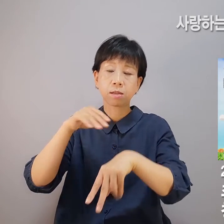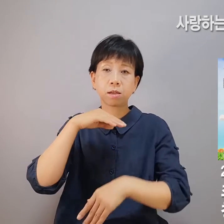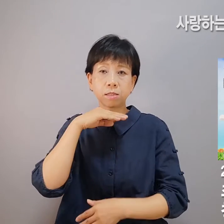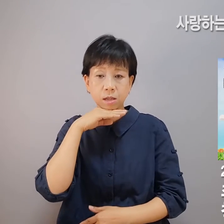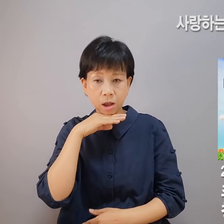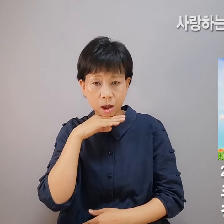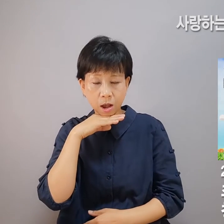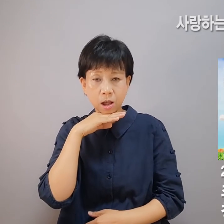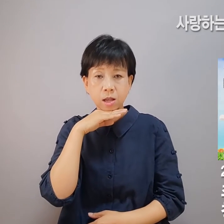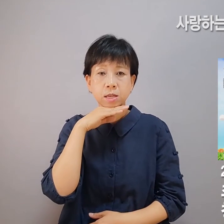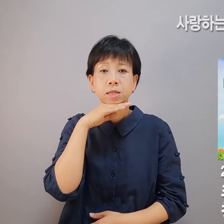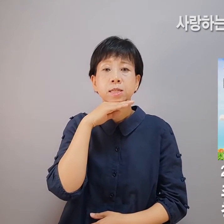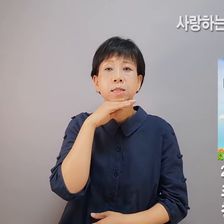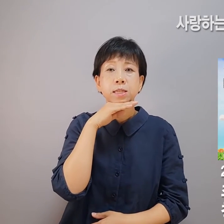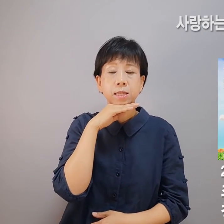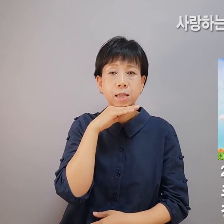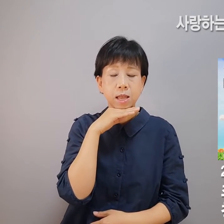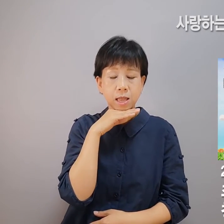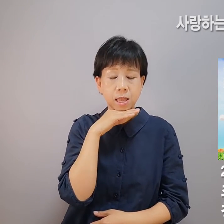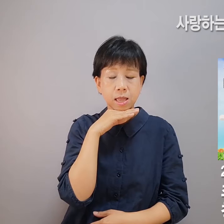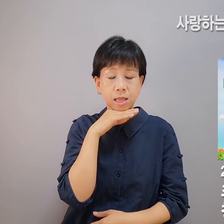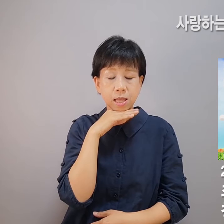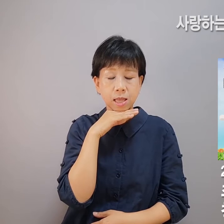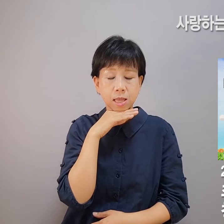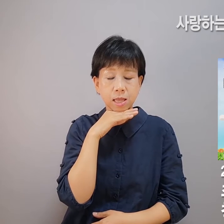앞에 기다려 서